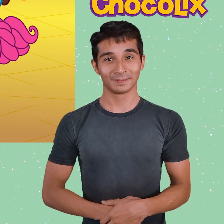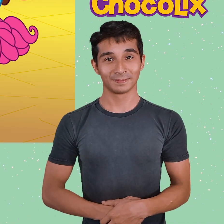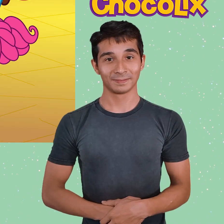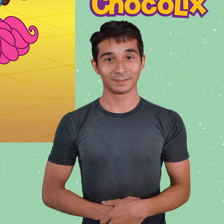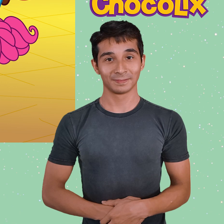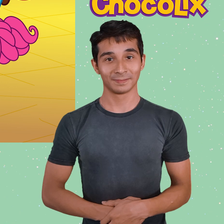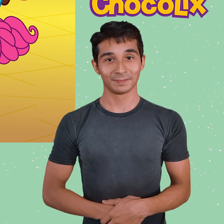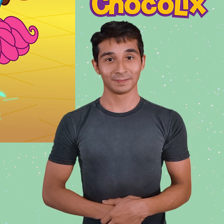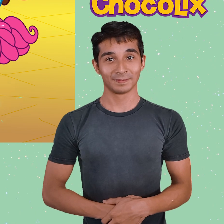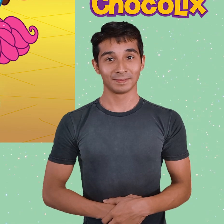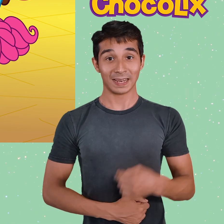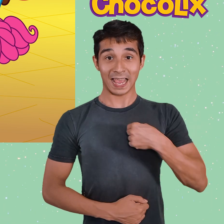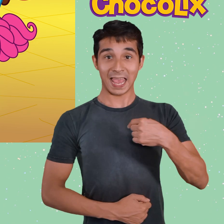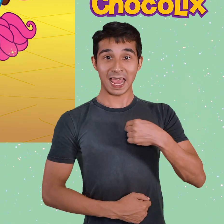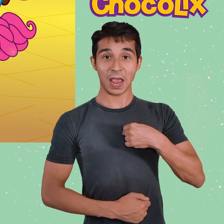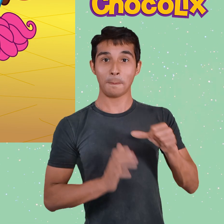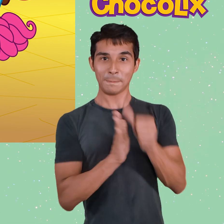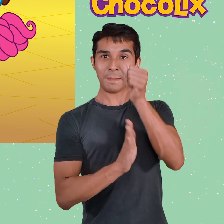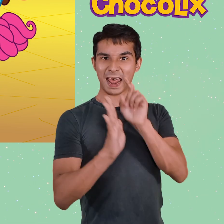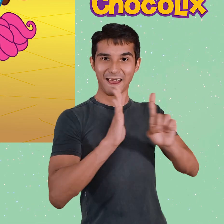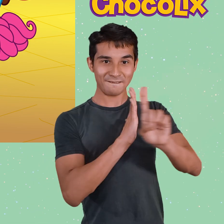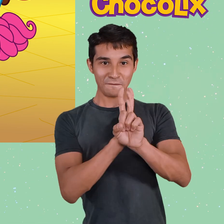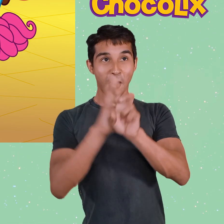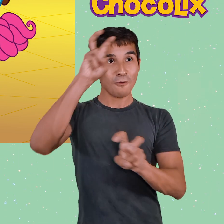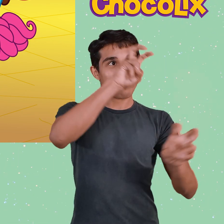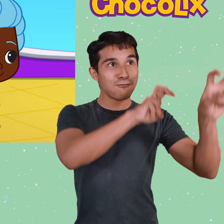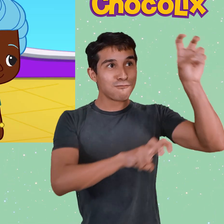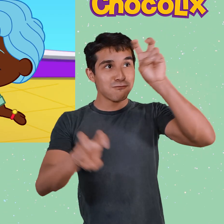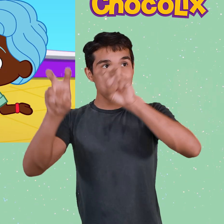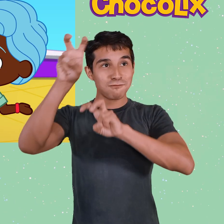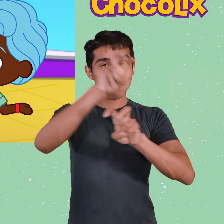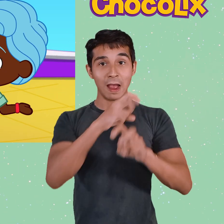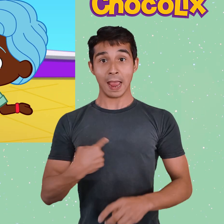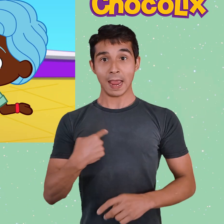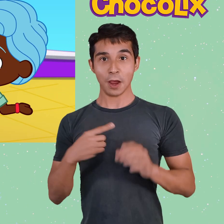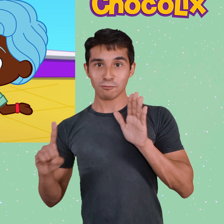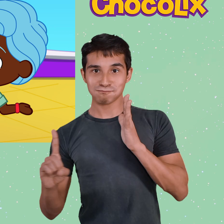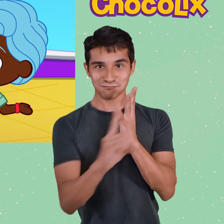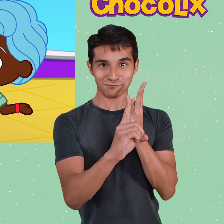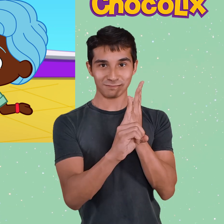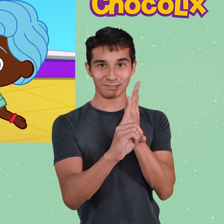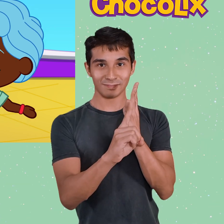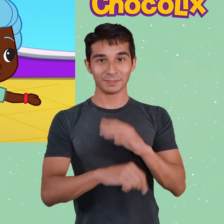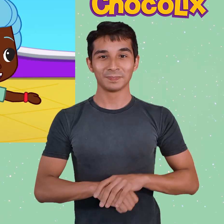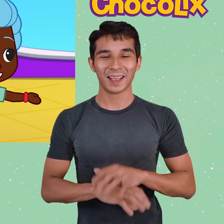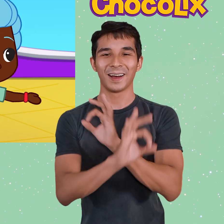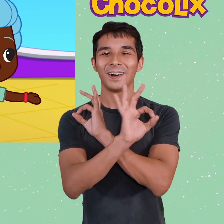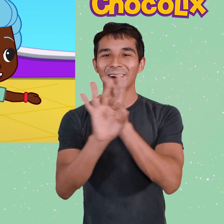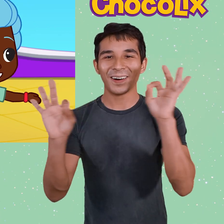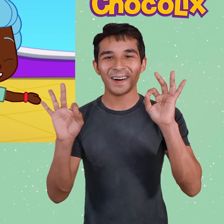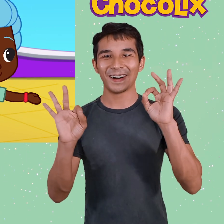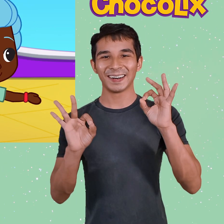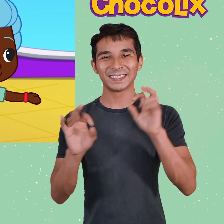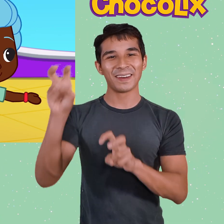Eu vou ser a primeira da fila da roda gigante. Nem vem, eu é que vou. Que ótimo nossa cidade ganhar um espaço